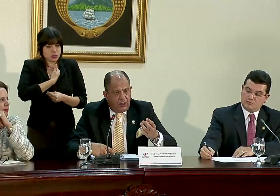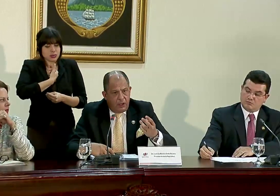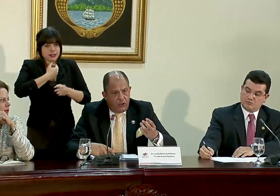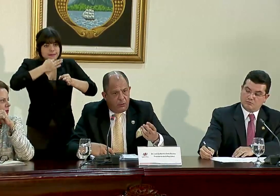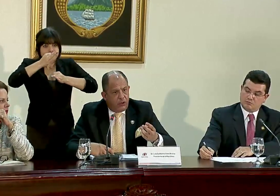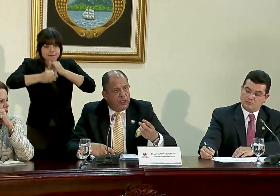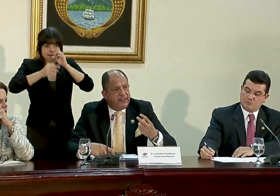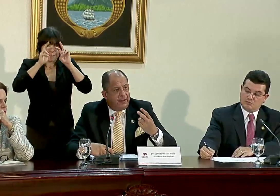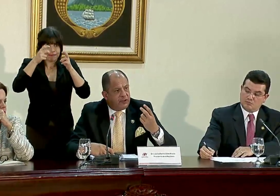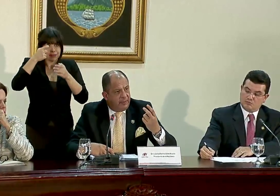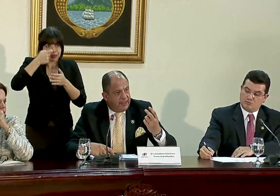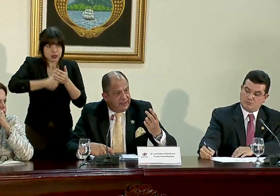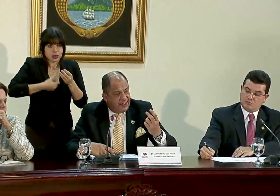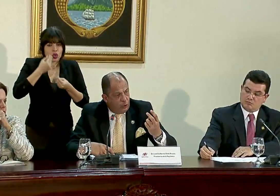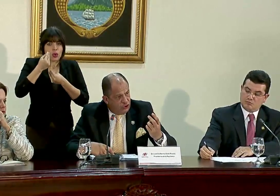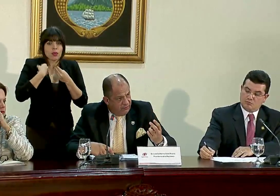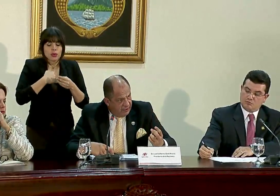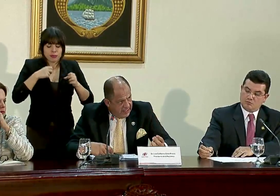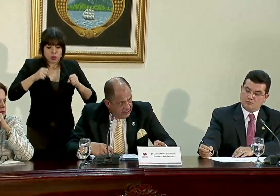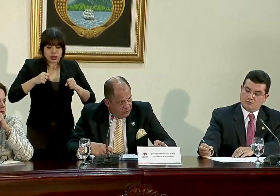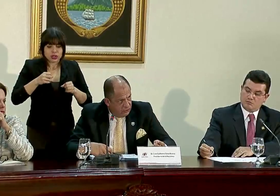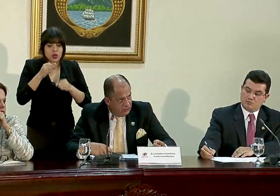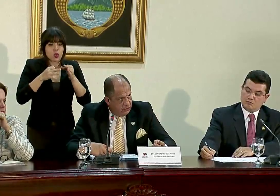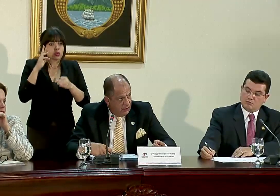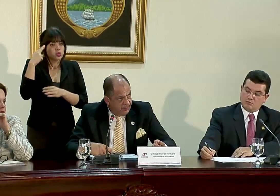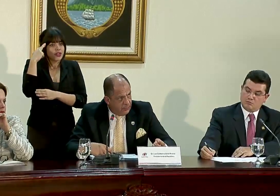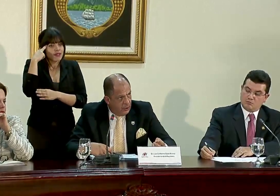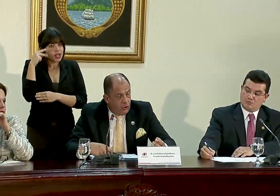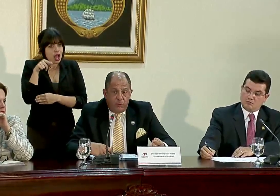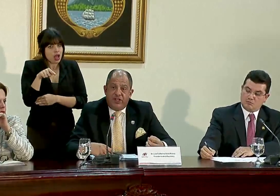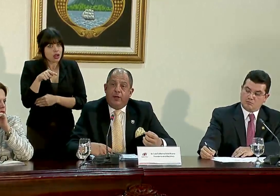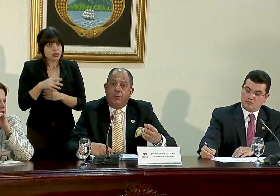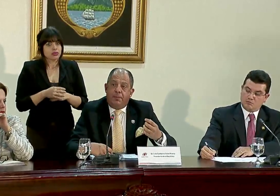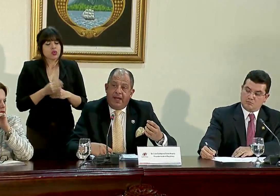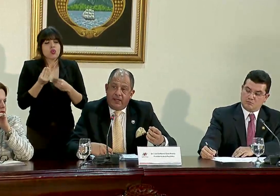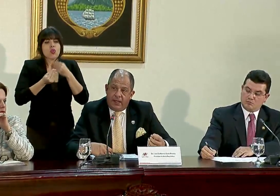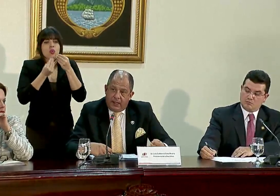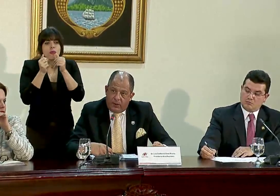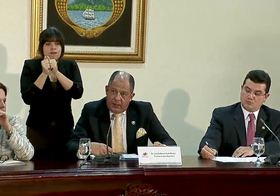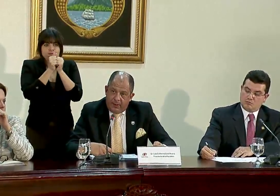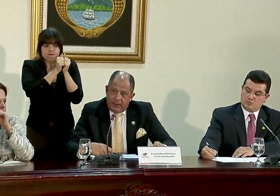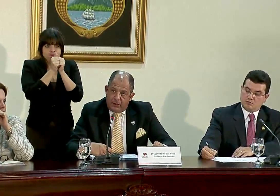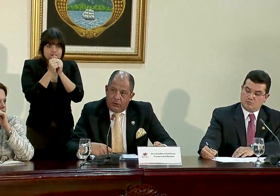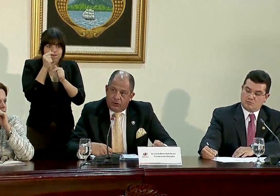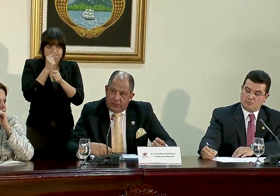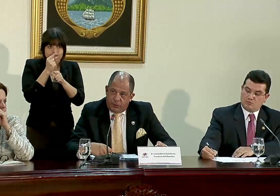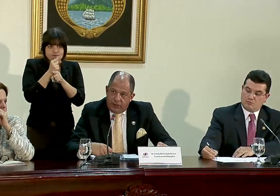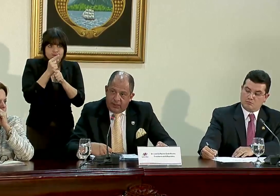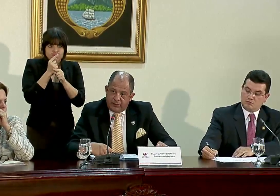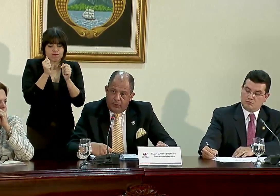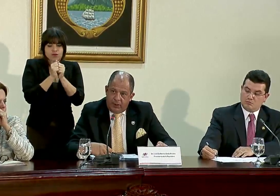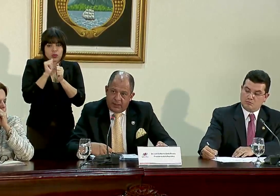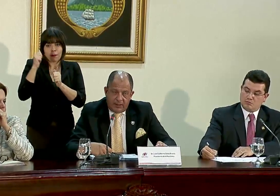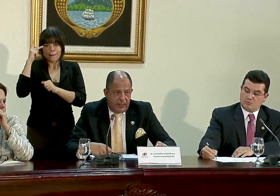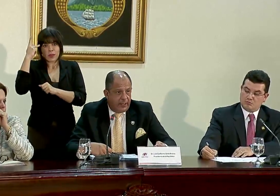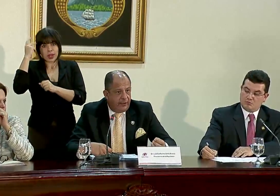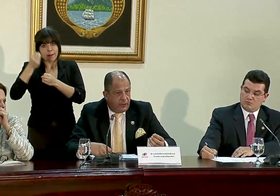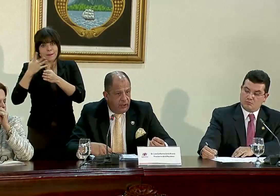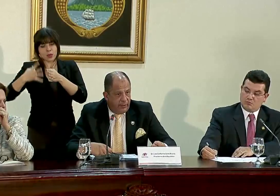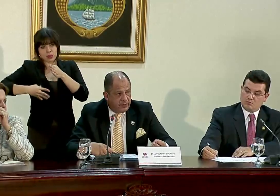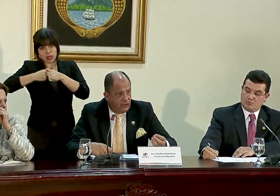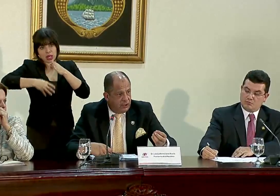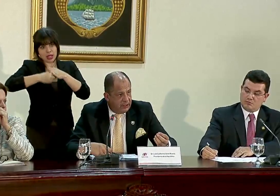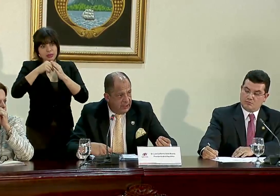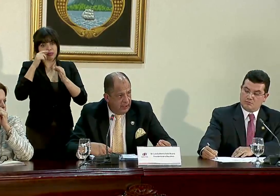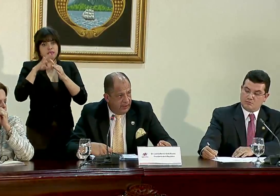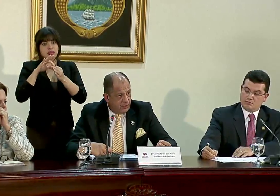impuestos cómo seamos capaces de justificarlos cómo se acompañen adecuadamente con otras políticas públicas que tienen que